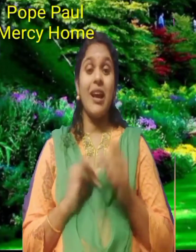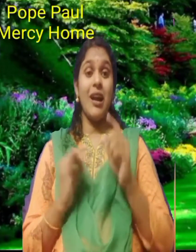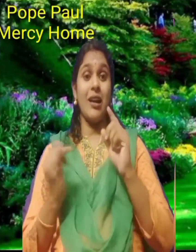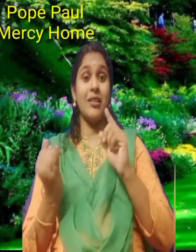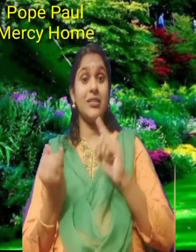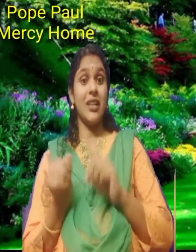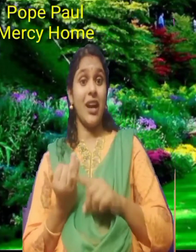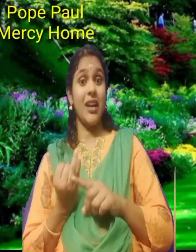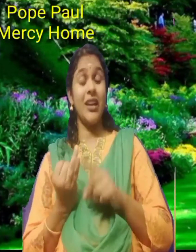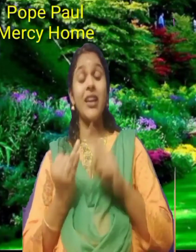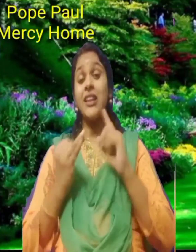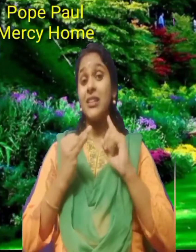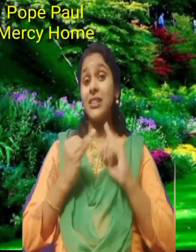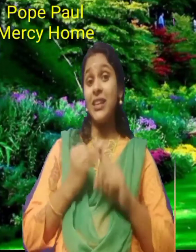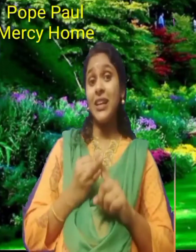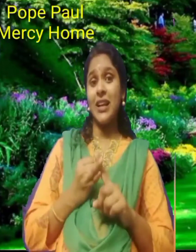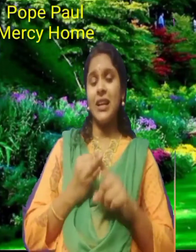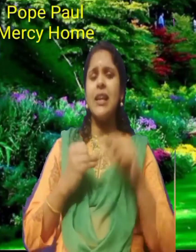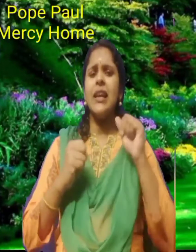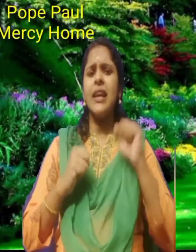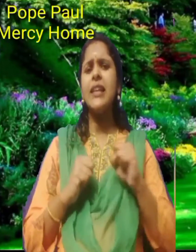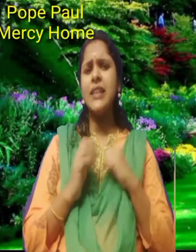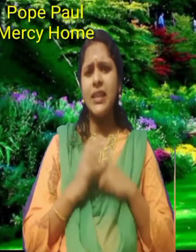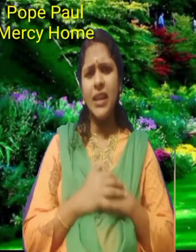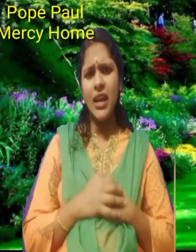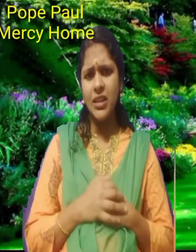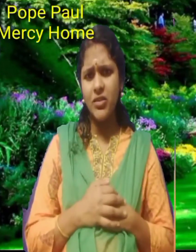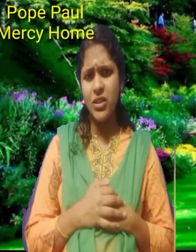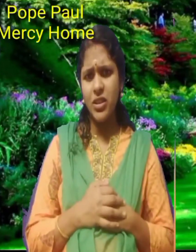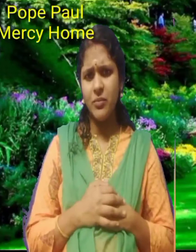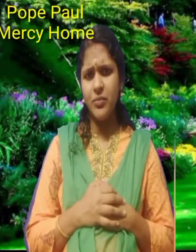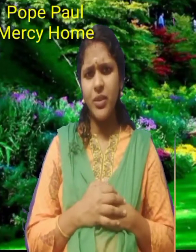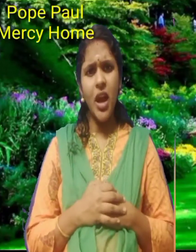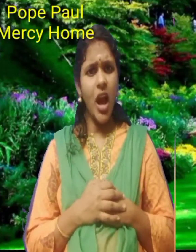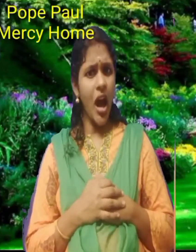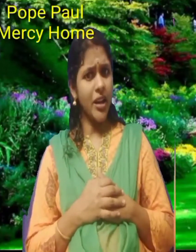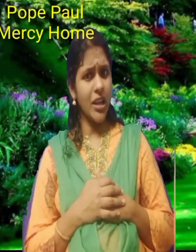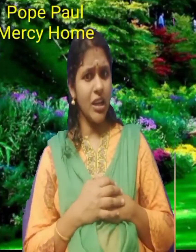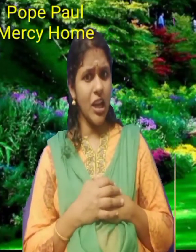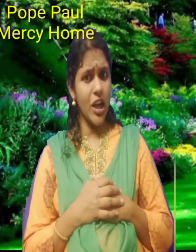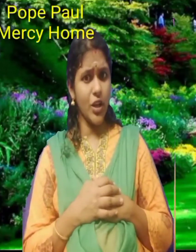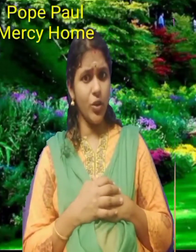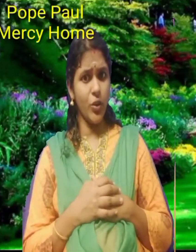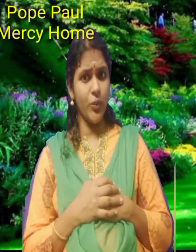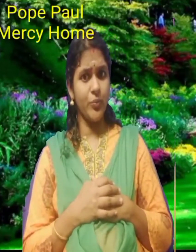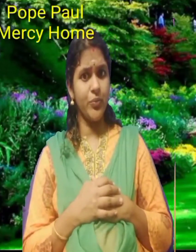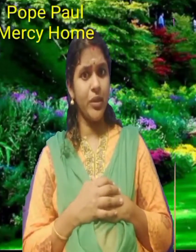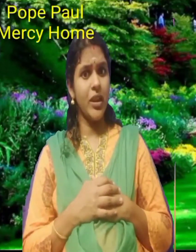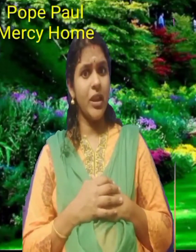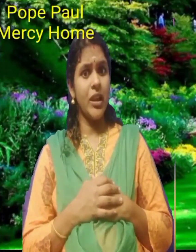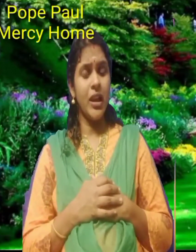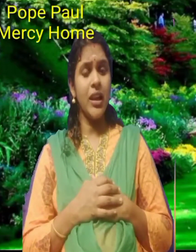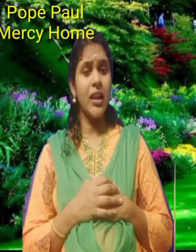അല്ലേ. ഞായർ തിങ്കൾ. ഇന്ന് എന്താണ് ദിവസം? ആർക്കെങ്കിലും അറിയോ?